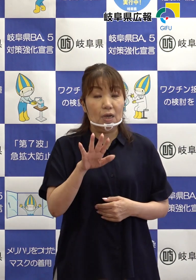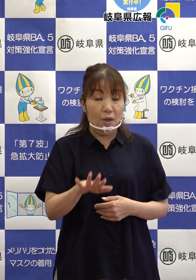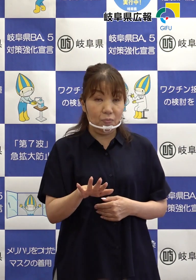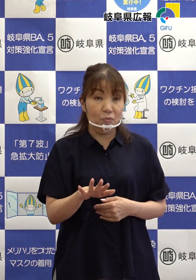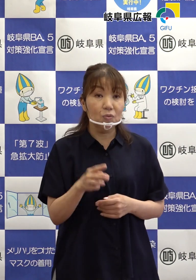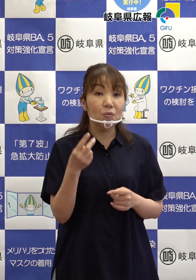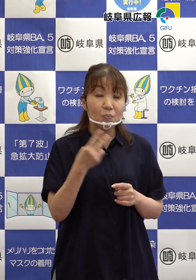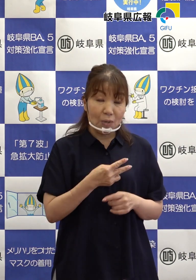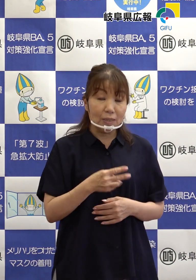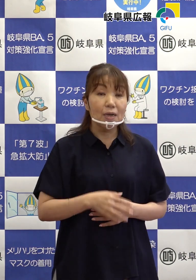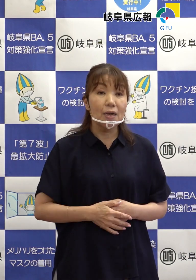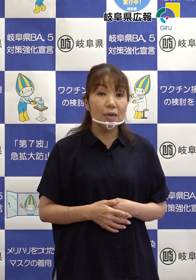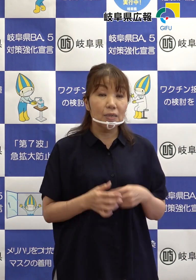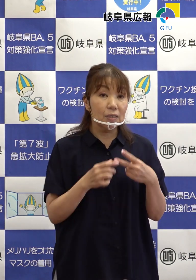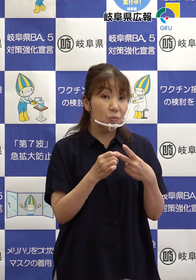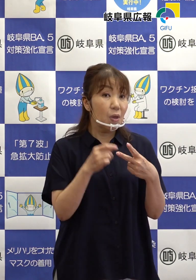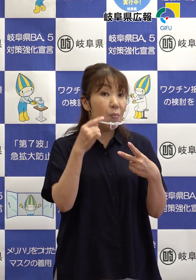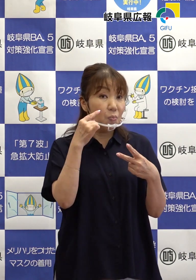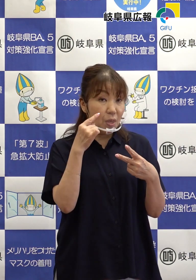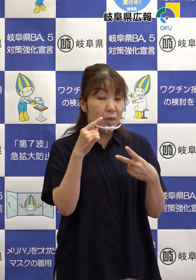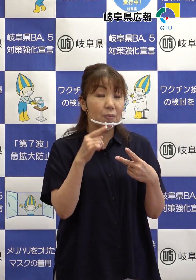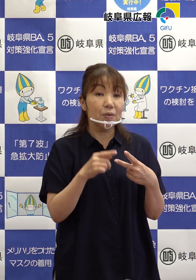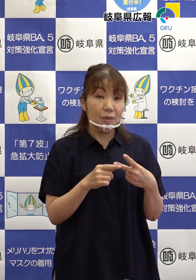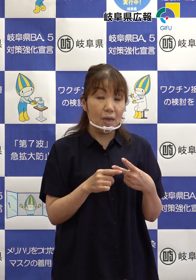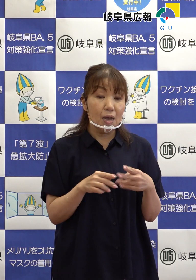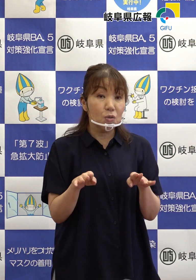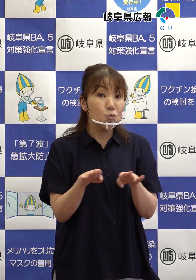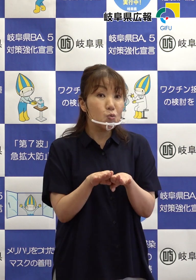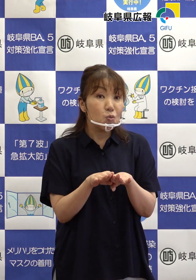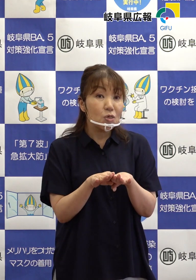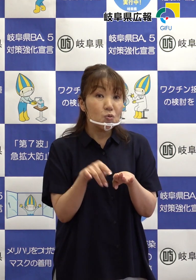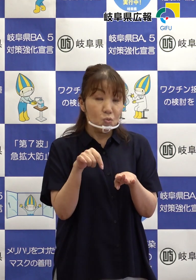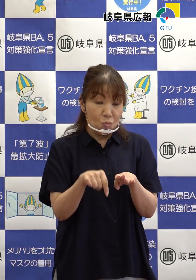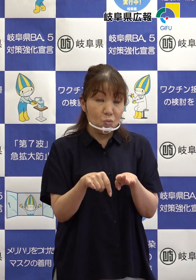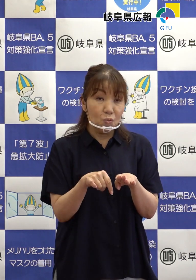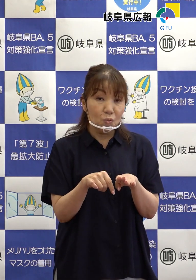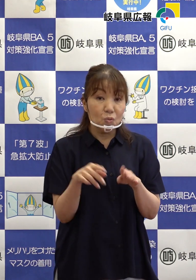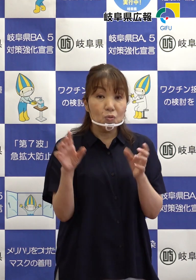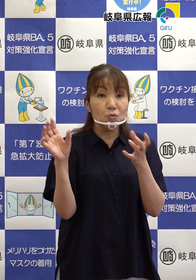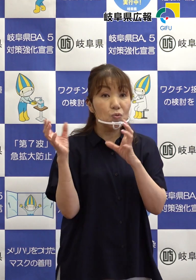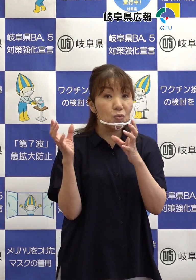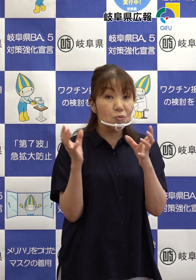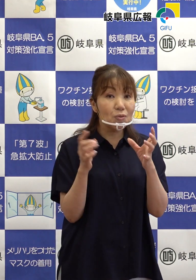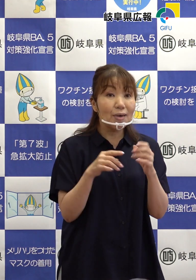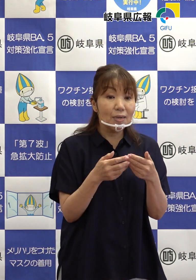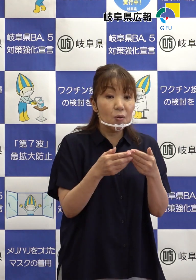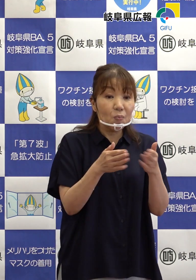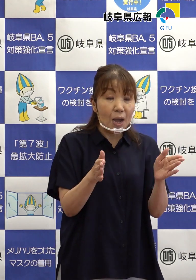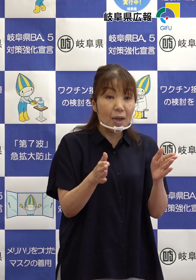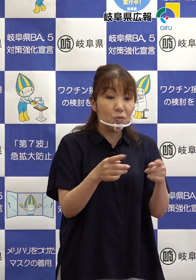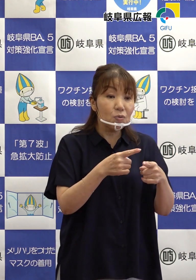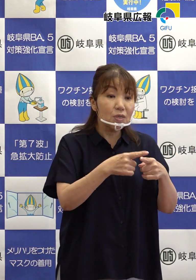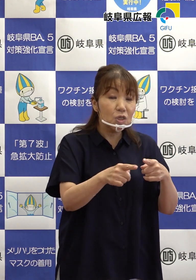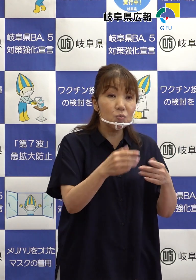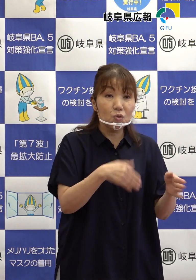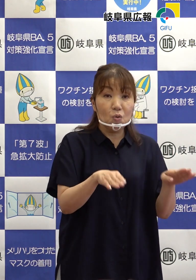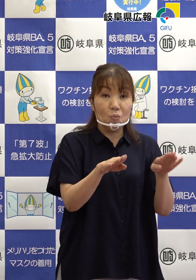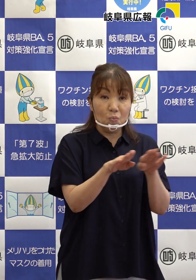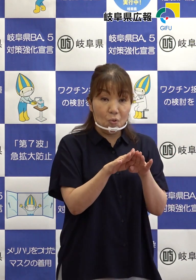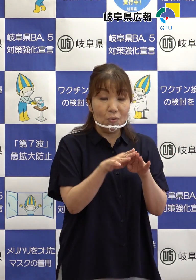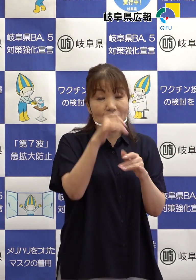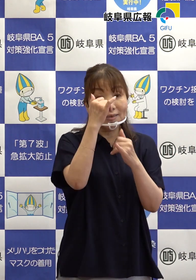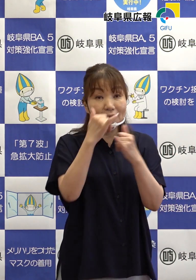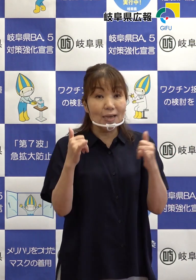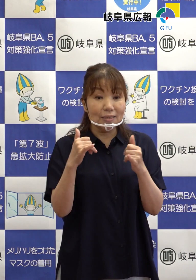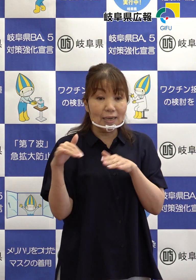つそれから2番目が休日に救急外来を変えさせている一部の病院に患者の